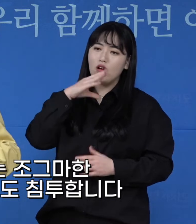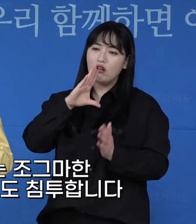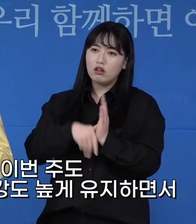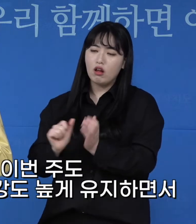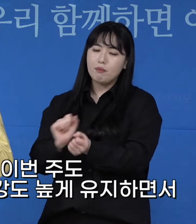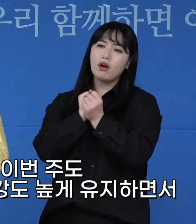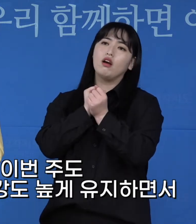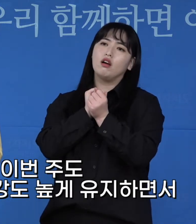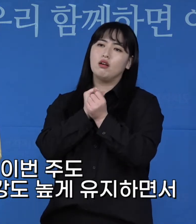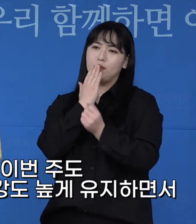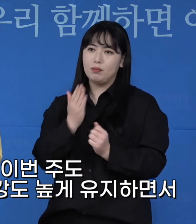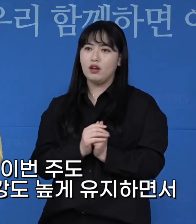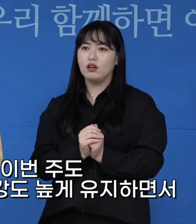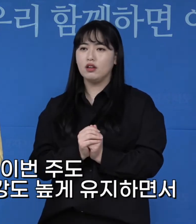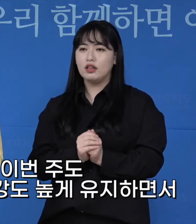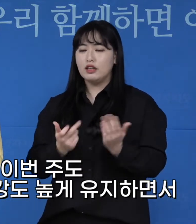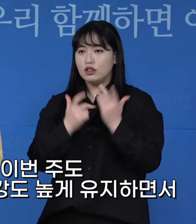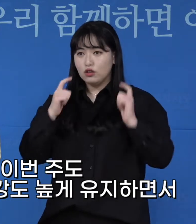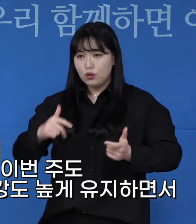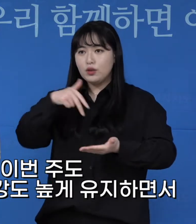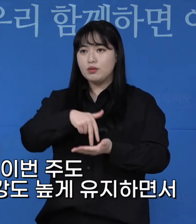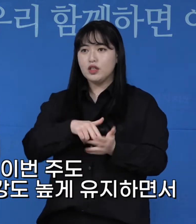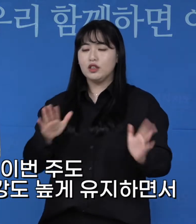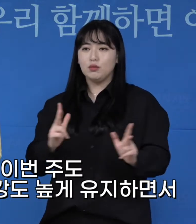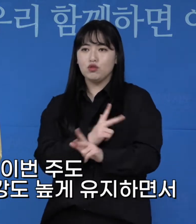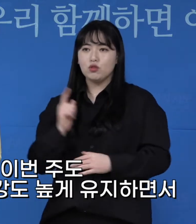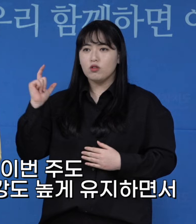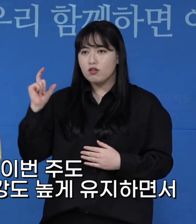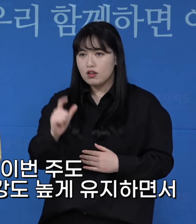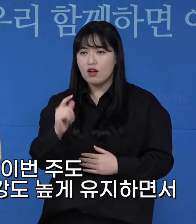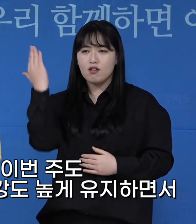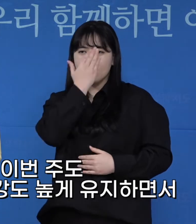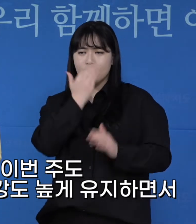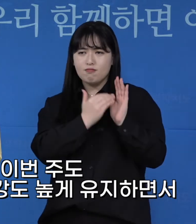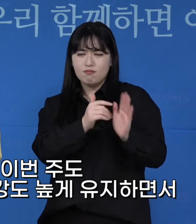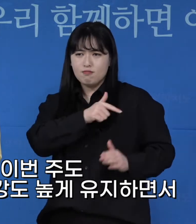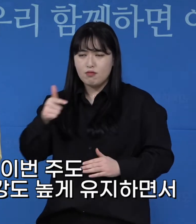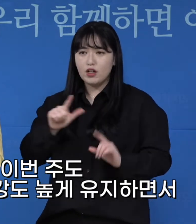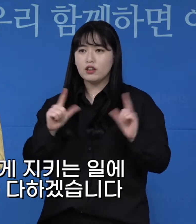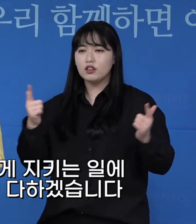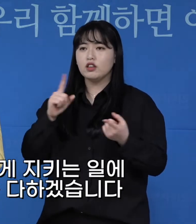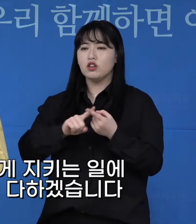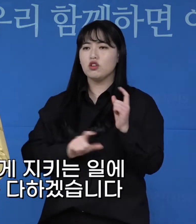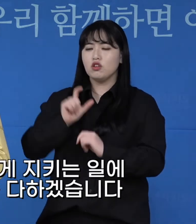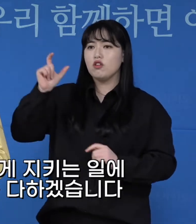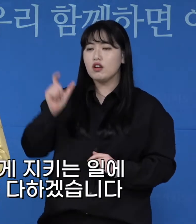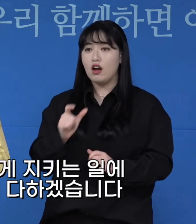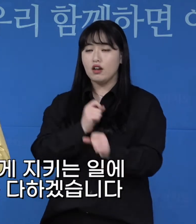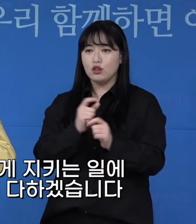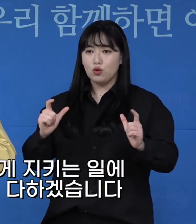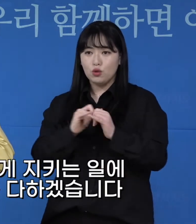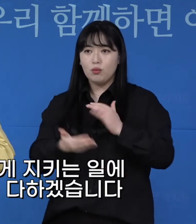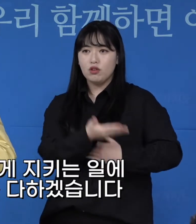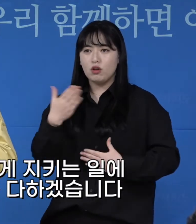합니다. 제주도는 이번 주도 강력한 방역 대책을 강도 높게 유지하면서 도민을